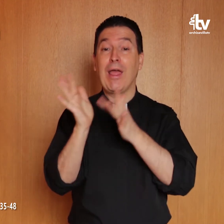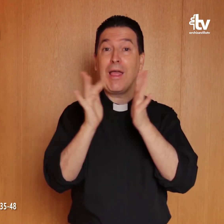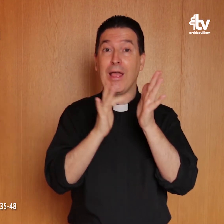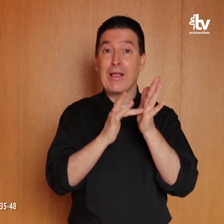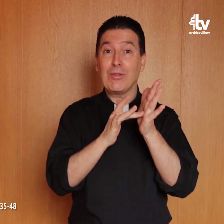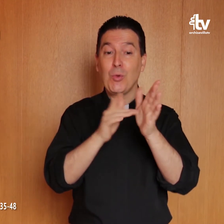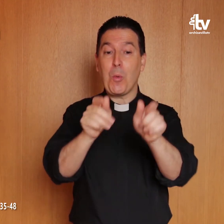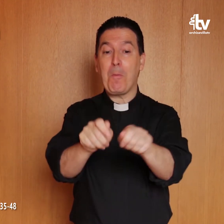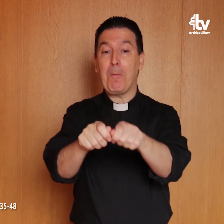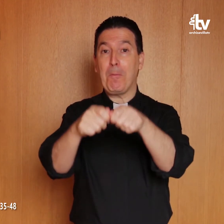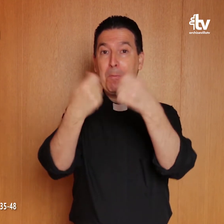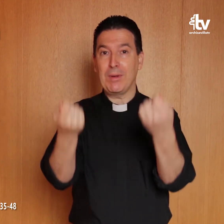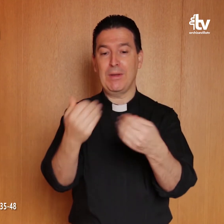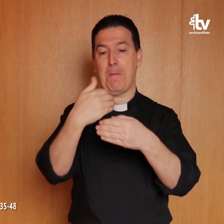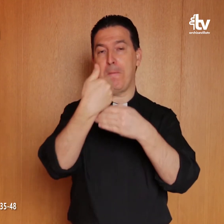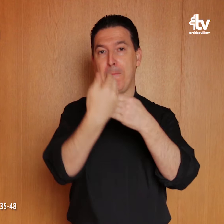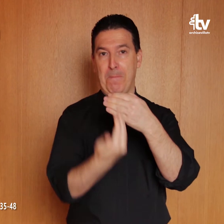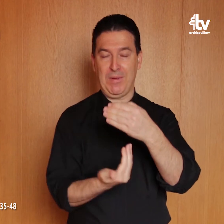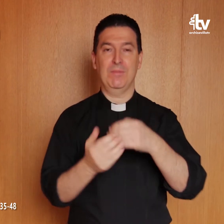reconocido al partir el pan.